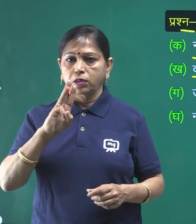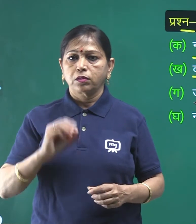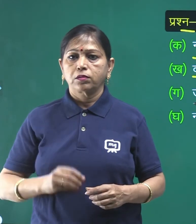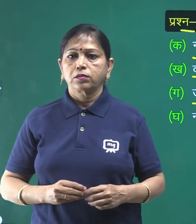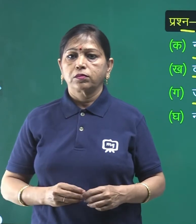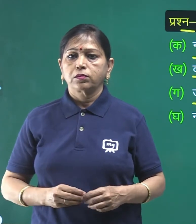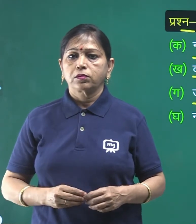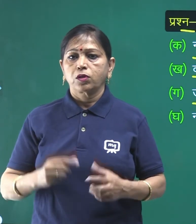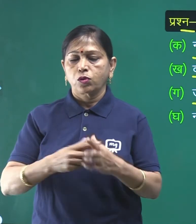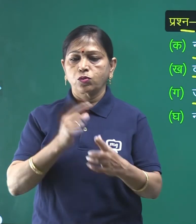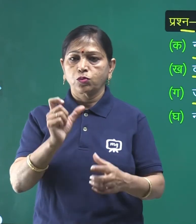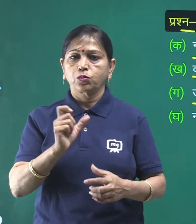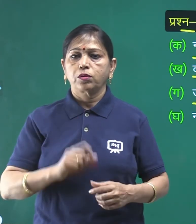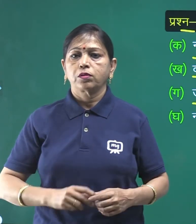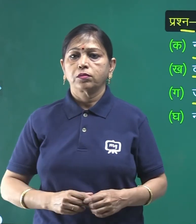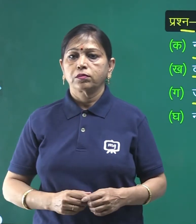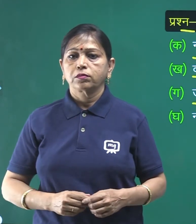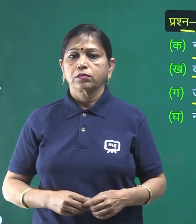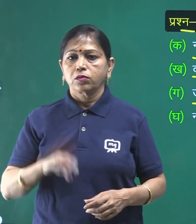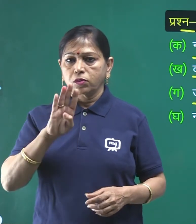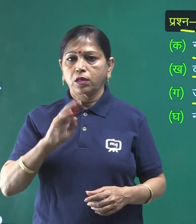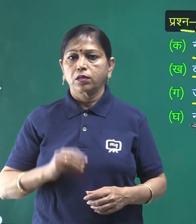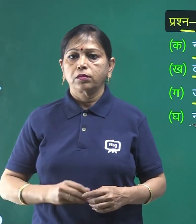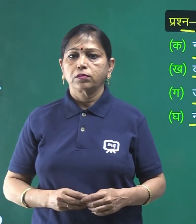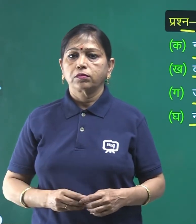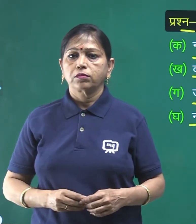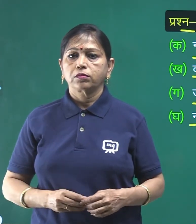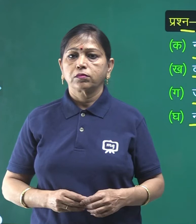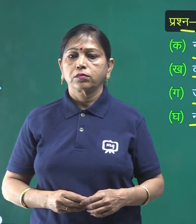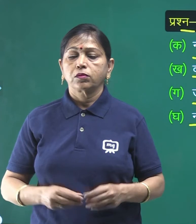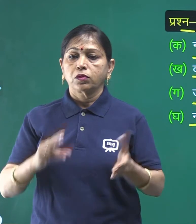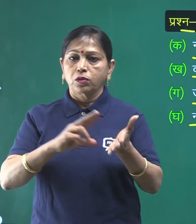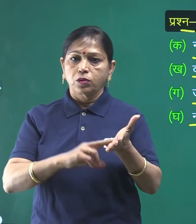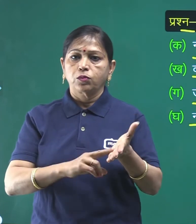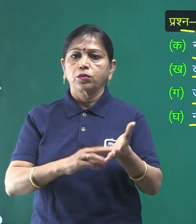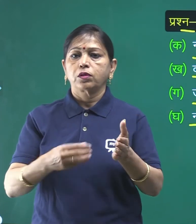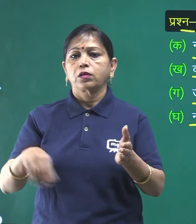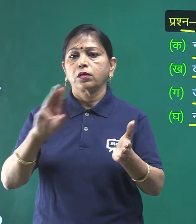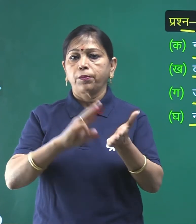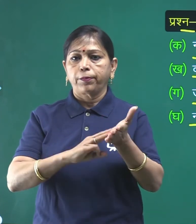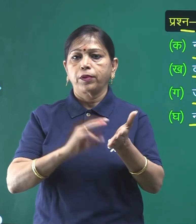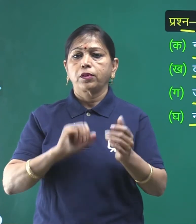3 जूल, 4 न्यूटन मीटर।